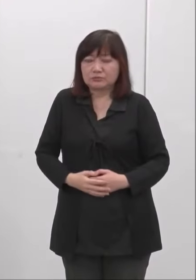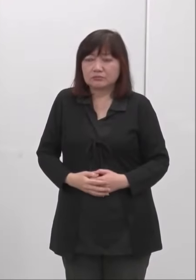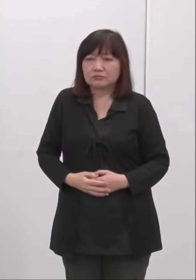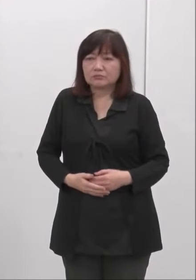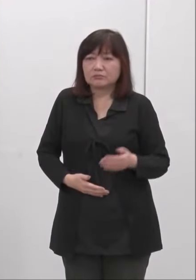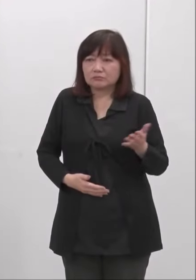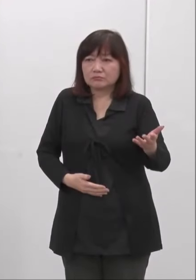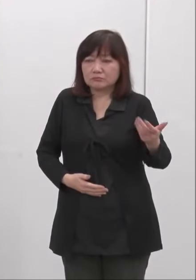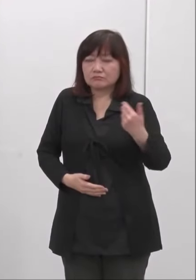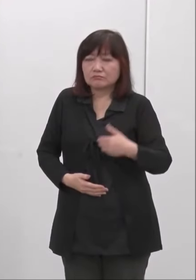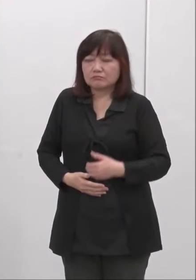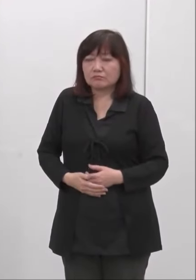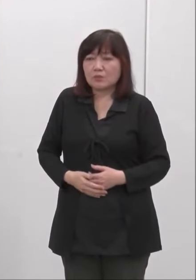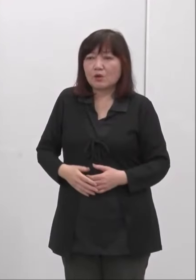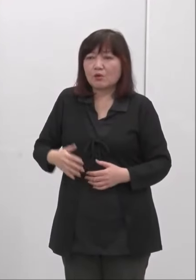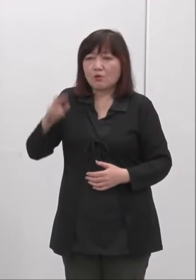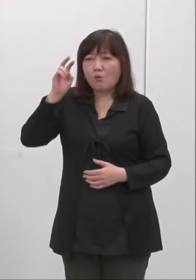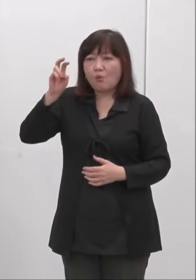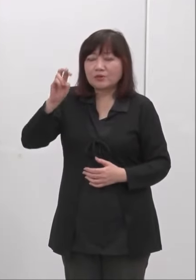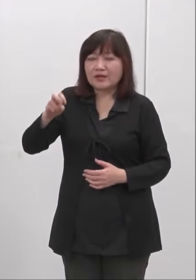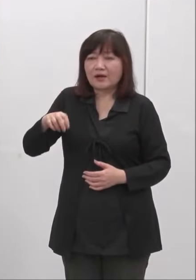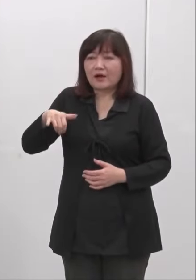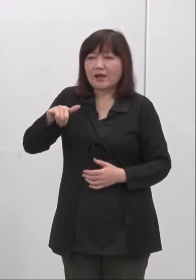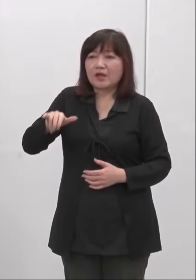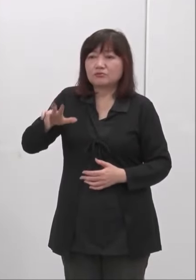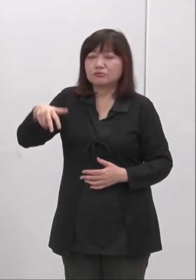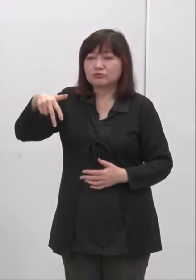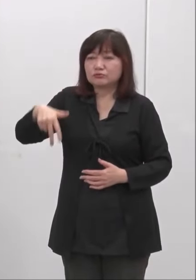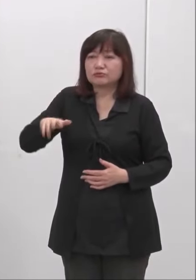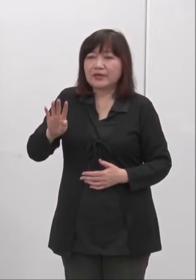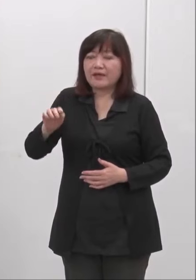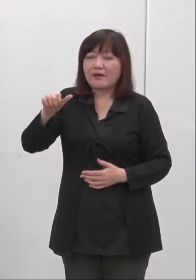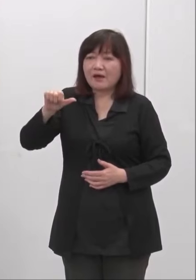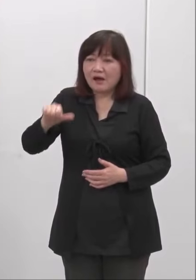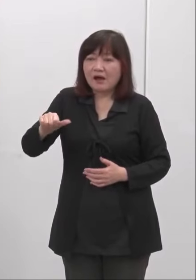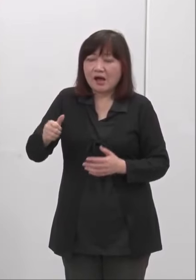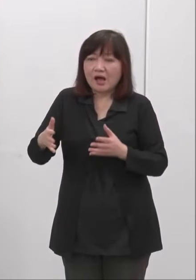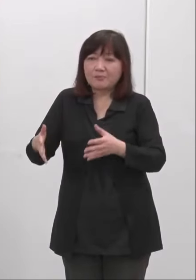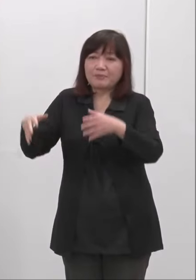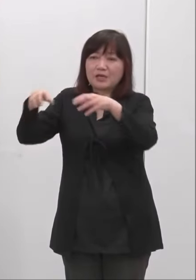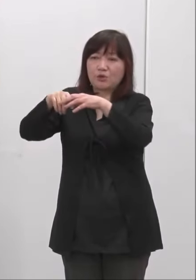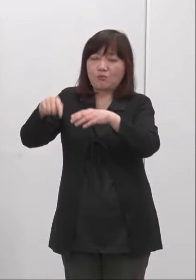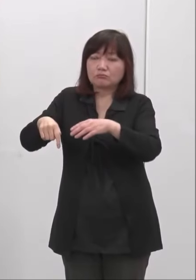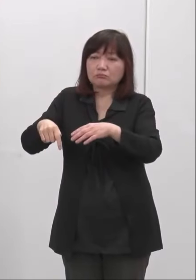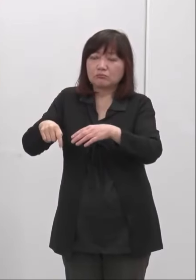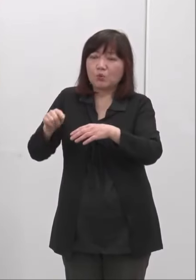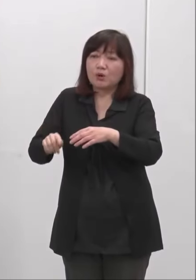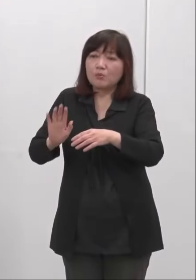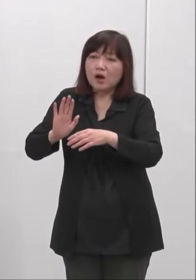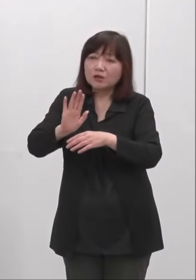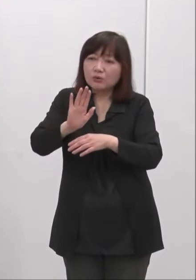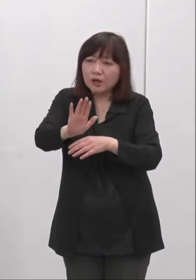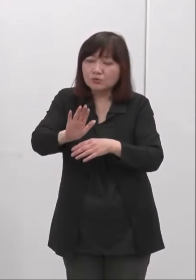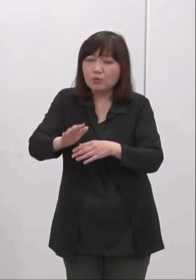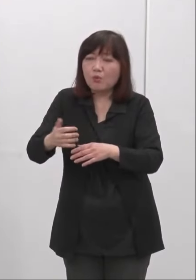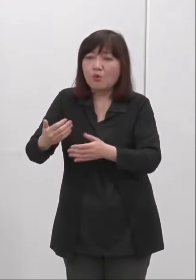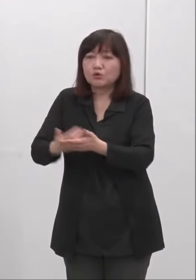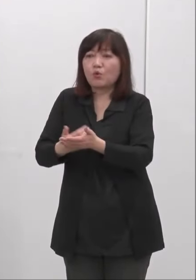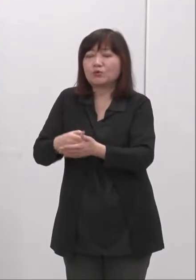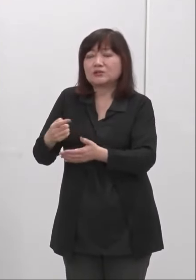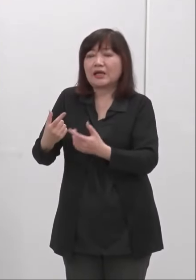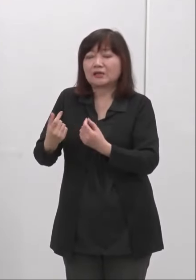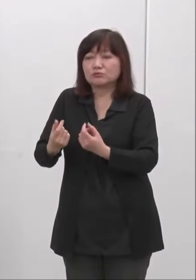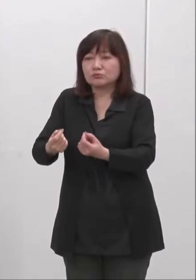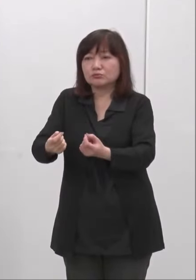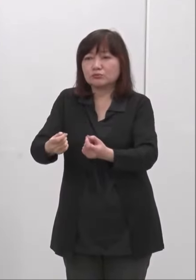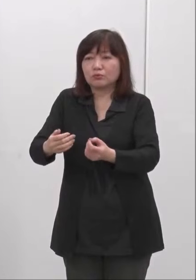大阪ヘルスケアパビリオンですけども、これは閉幕後も残す建物ですよね。万博の閉